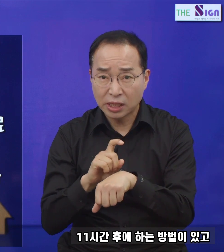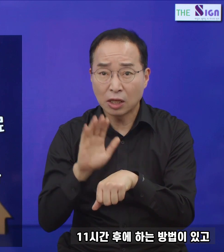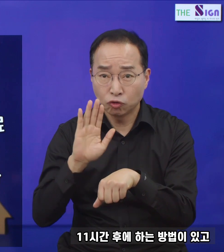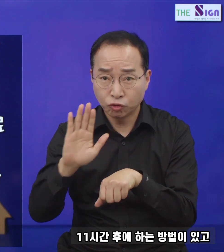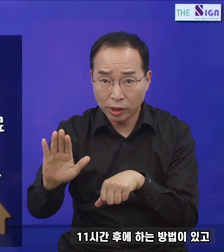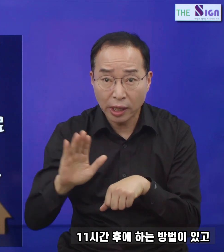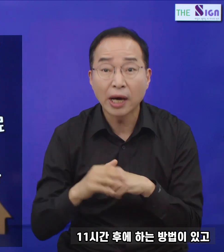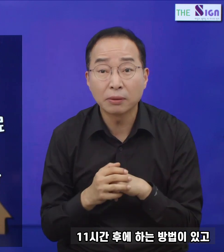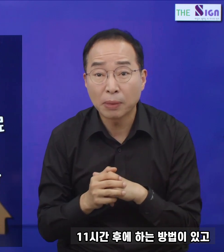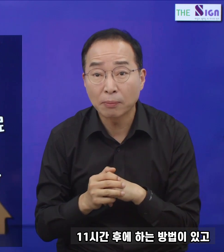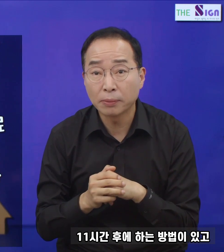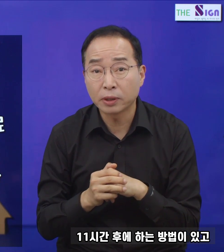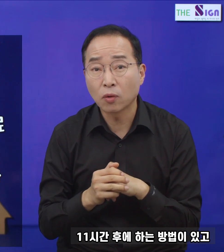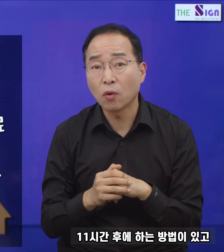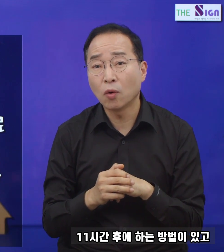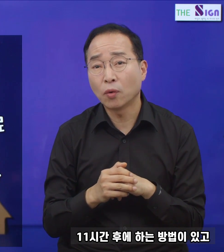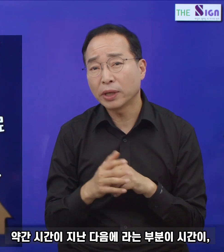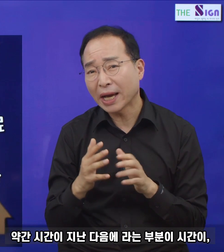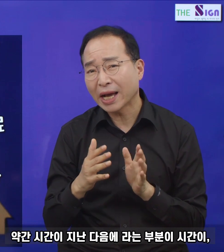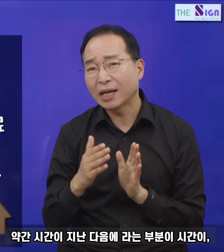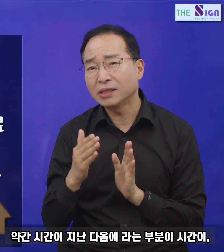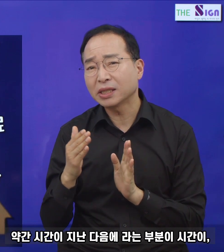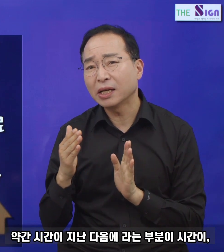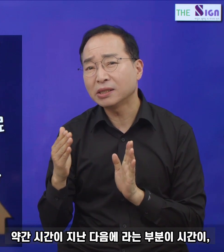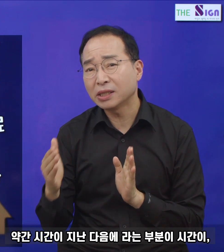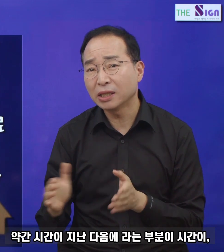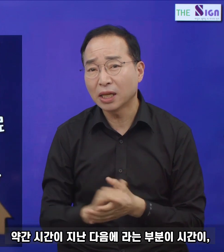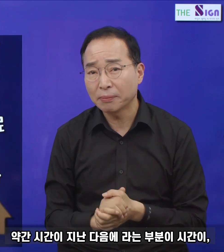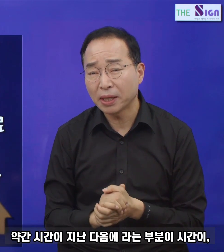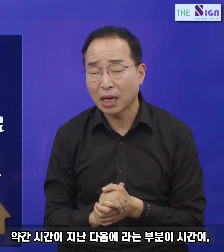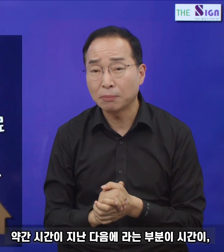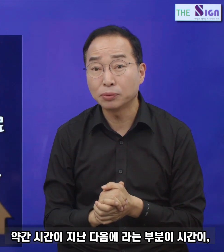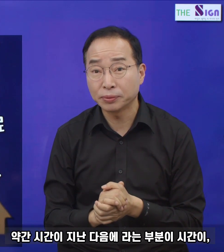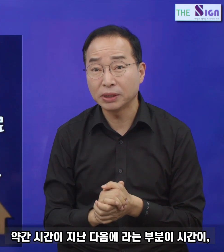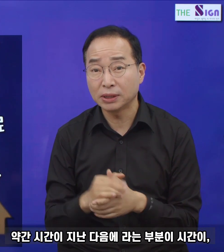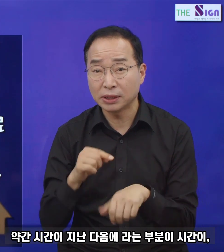11시간 후에 하는 방법이 있고, 약간 시간이 지난 다음에 라는 부분이